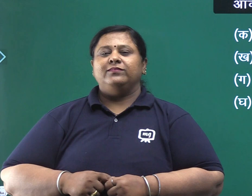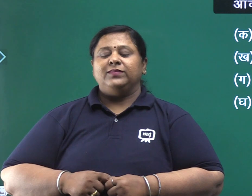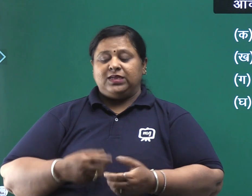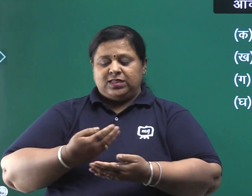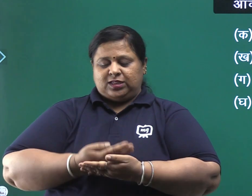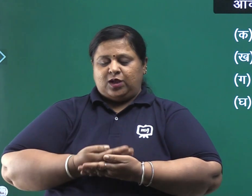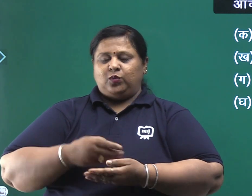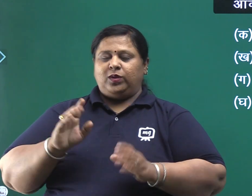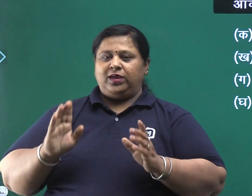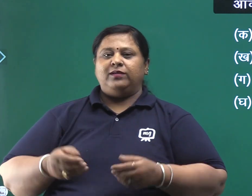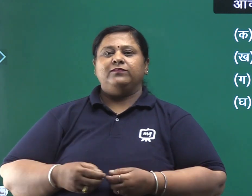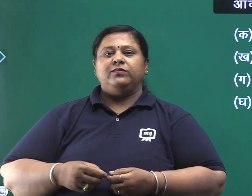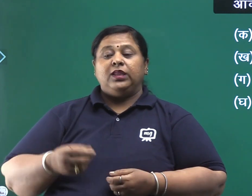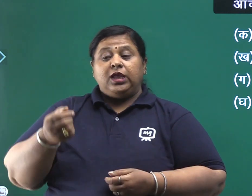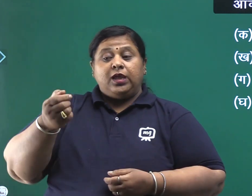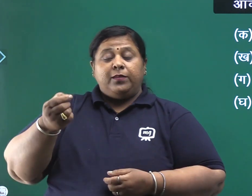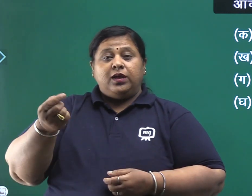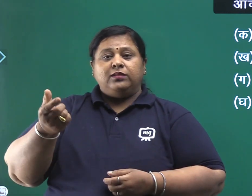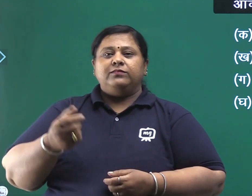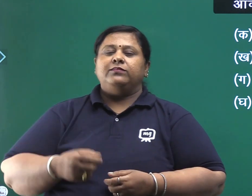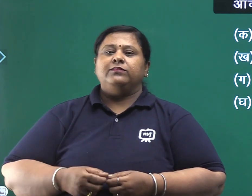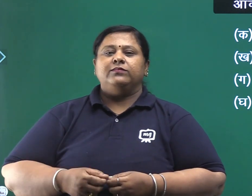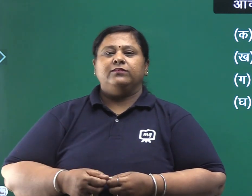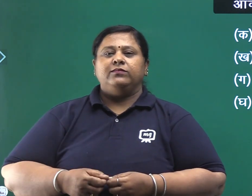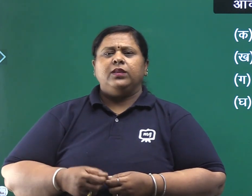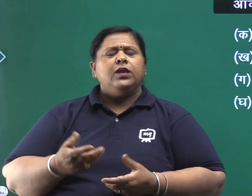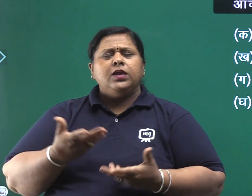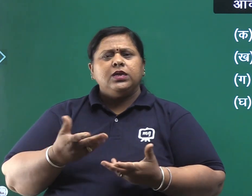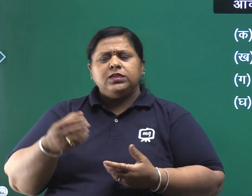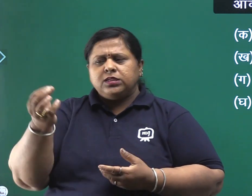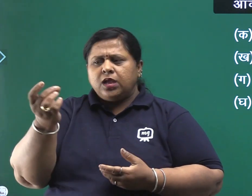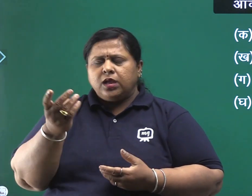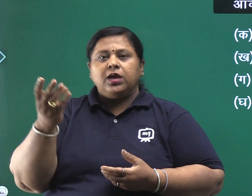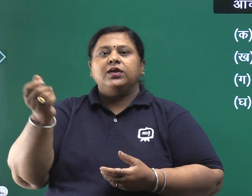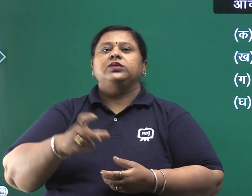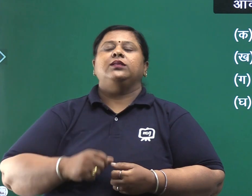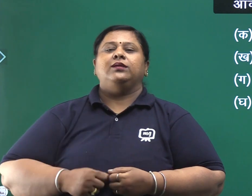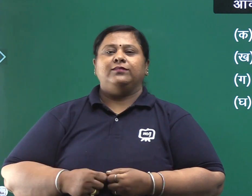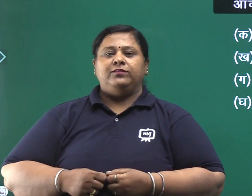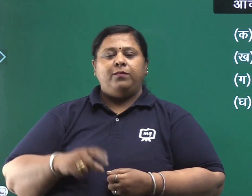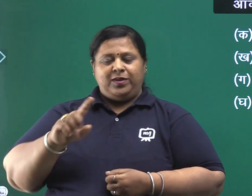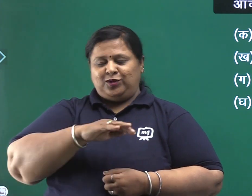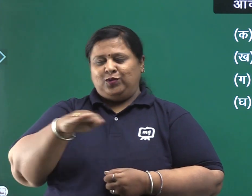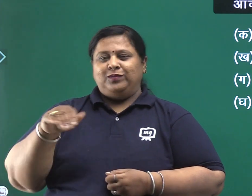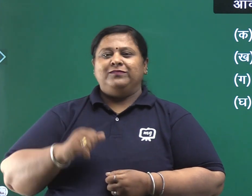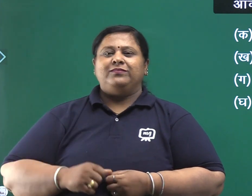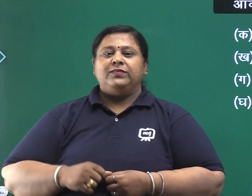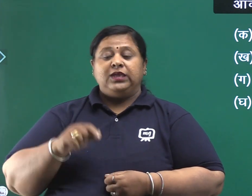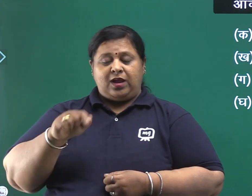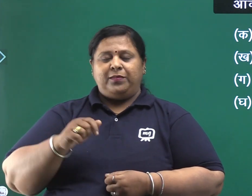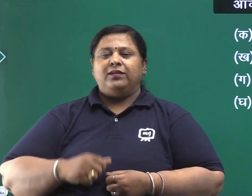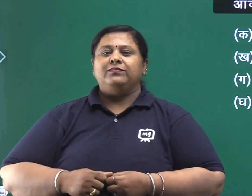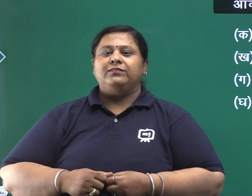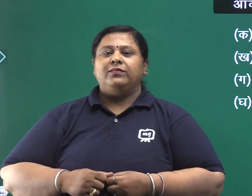साधु की कीमत किससे आंकी जाती है? बच्चों, यहाँ